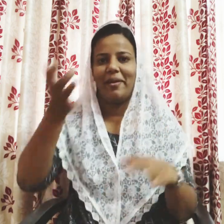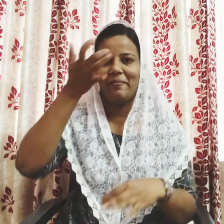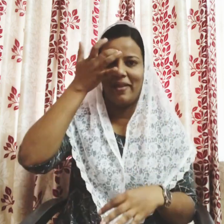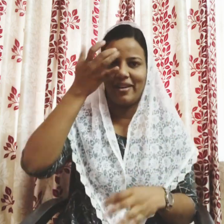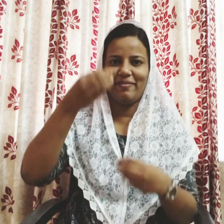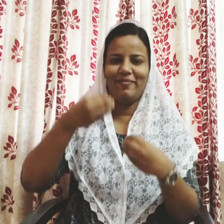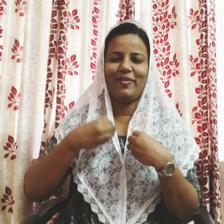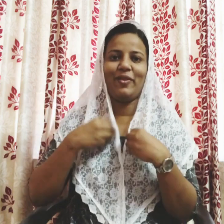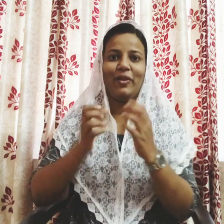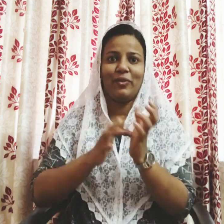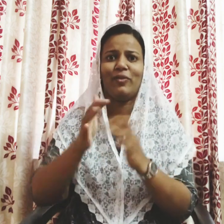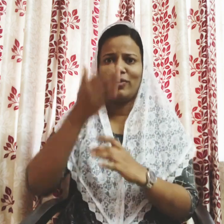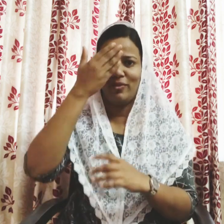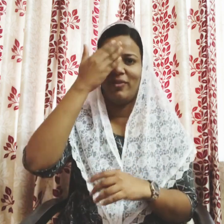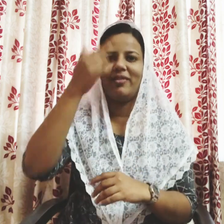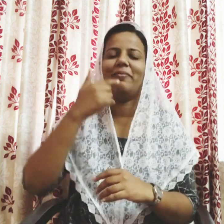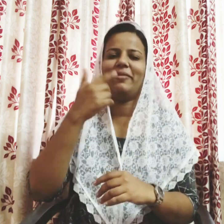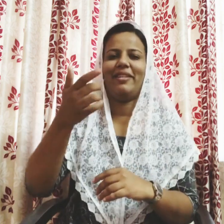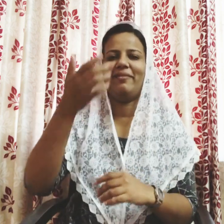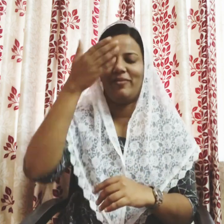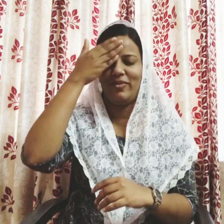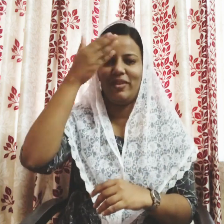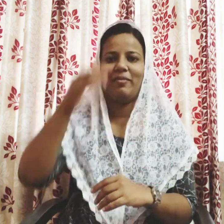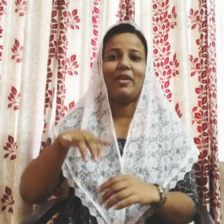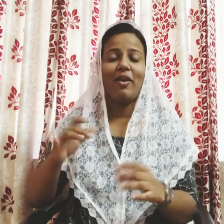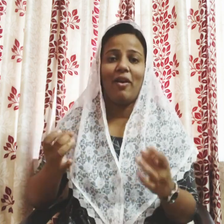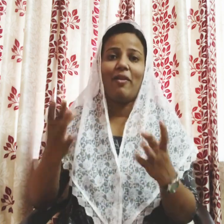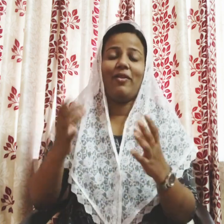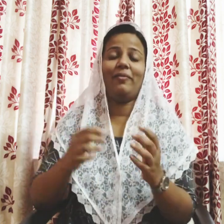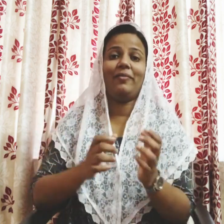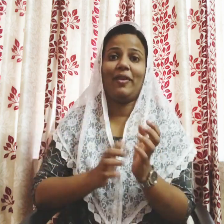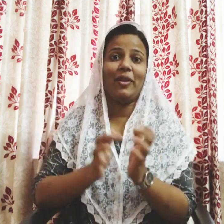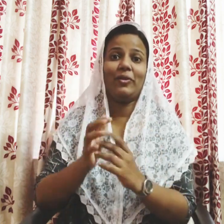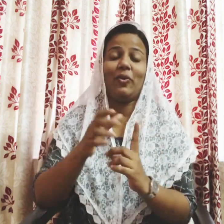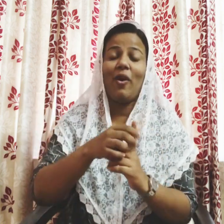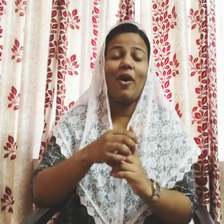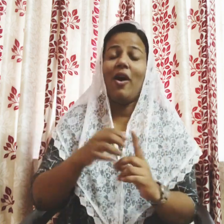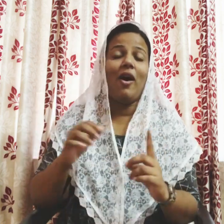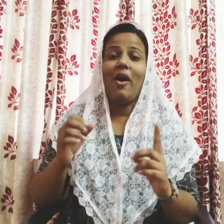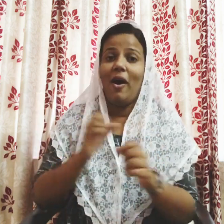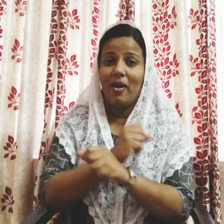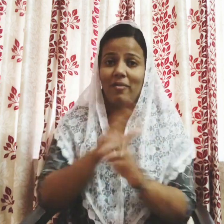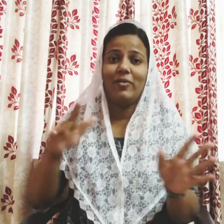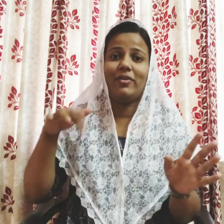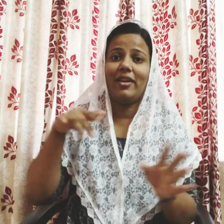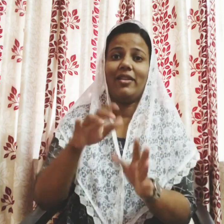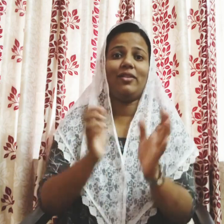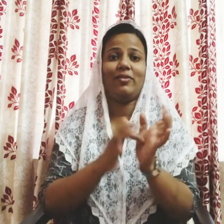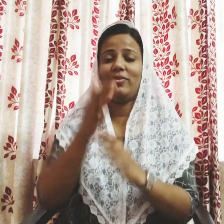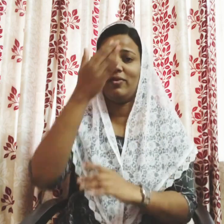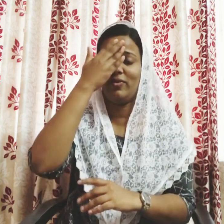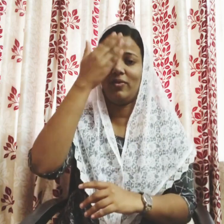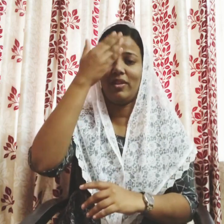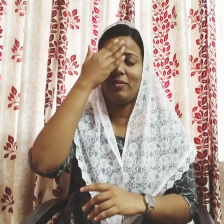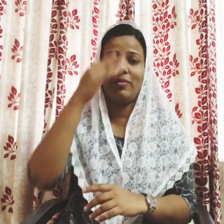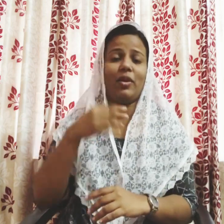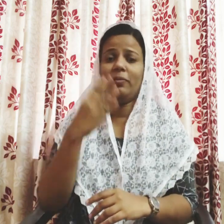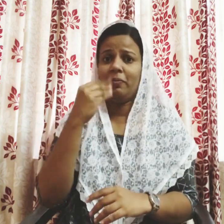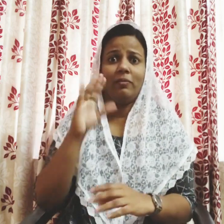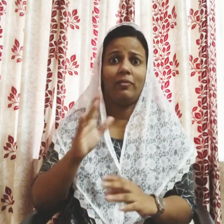ഭാഗ്യത്തെ ഓർത്ത് കർത്താവിന് ഇന്ന് സ്തോത്രം പറഞ്ഞാട്ടെ. ഈ പകൽക്കാലം നമ്മളെ അത്ഭുതകരമായി നടത്തുന്ന കർത്താവിന് സ്തോത്രം പറഞ്ഞാട്ടെ. മൗനമായിരിക്കല്ലേ കേട്ടോ, കർത്താവിന് സ്തോത്രം പറഞ്ഞു.